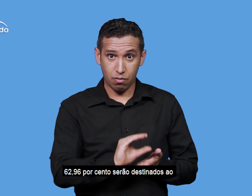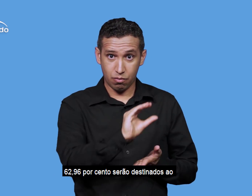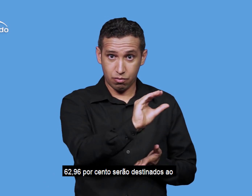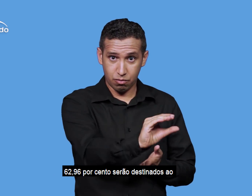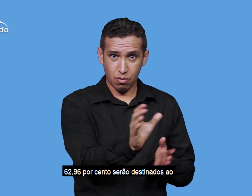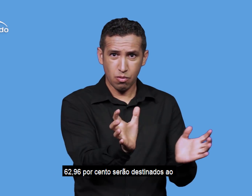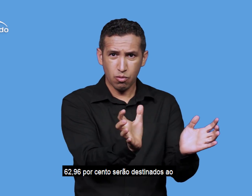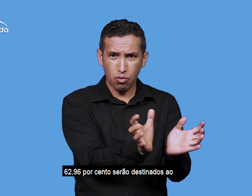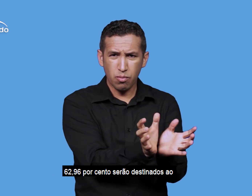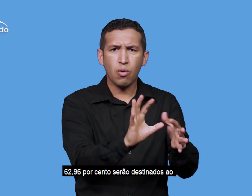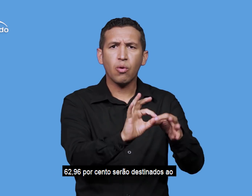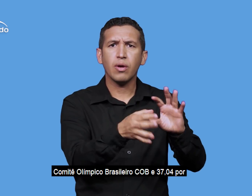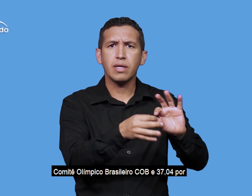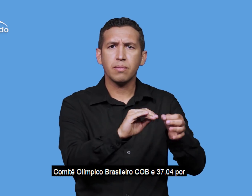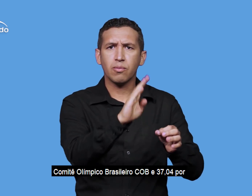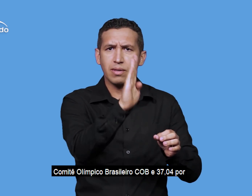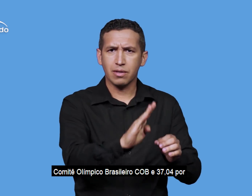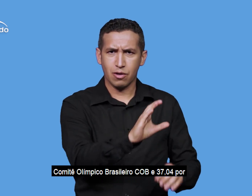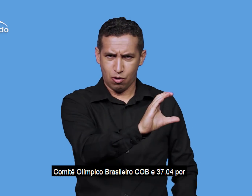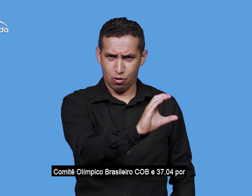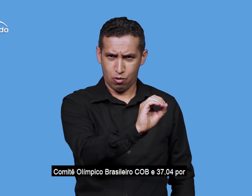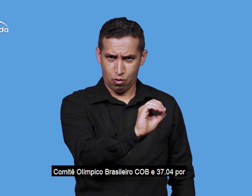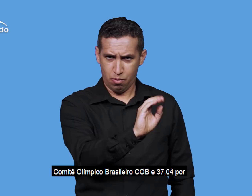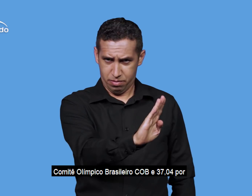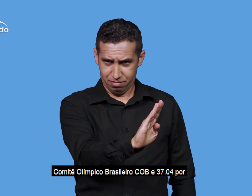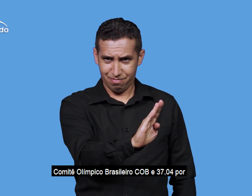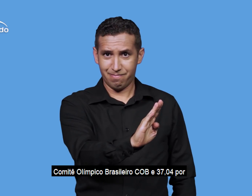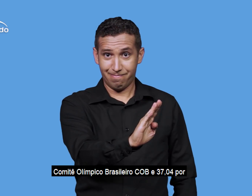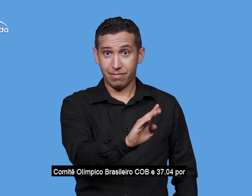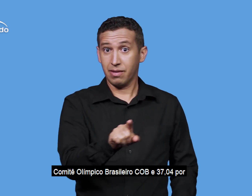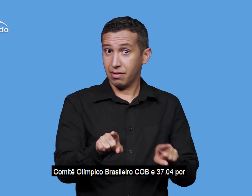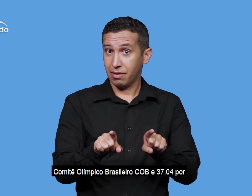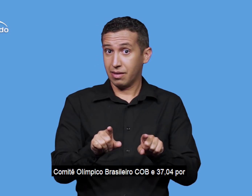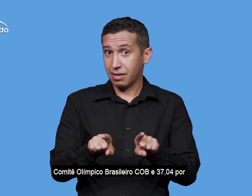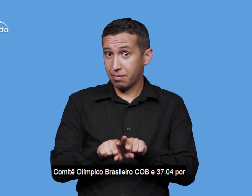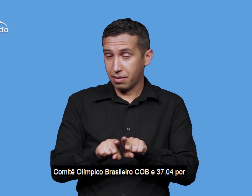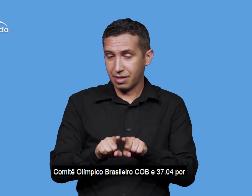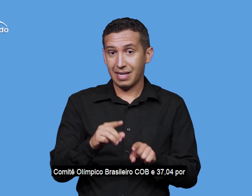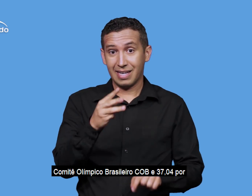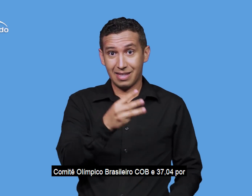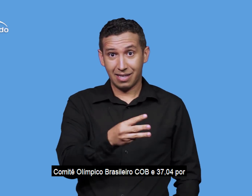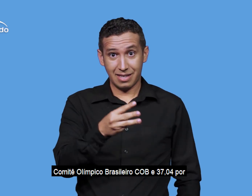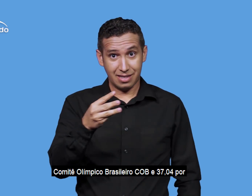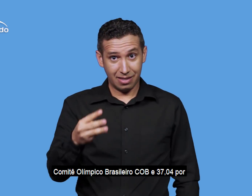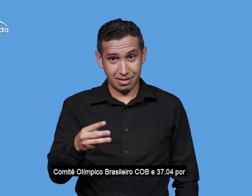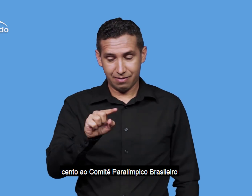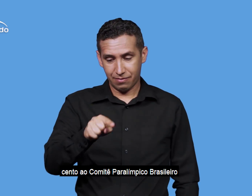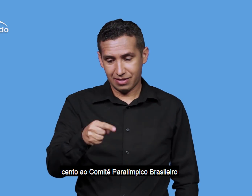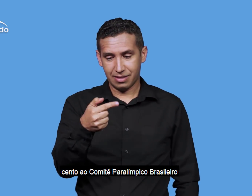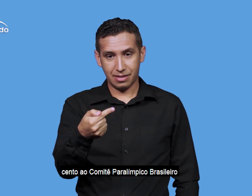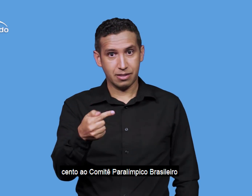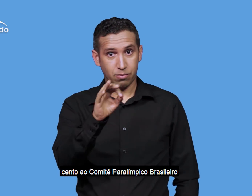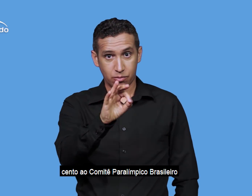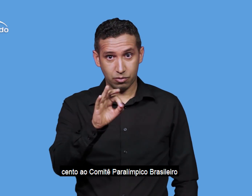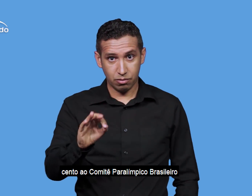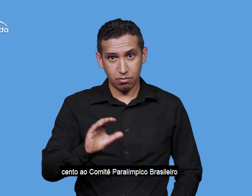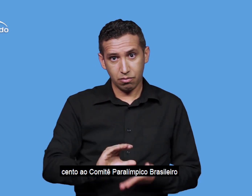ao comitê olímpico brasileiro cob e 37,04 por cento ao comitê paraolímpico